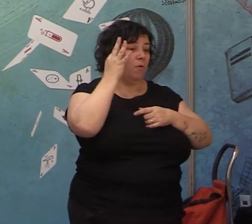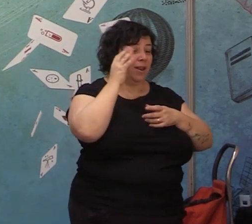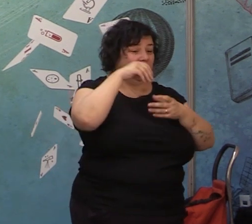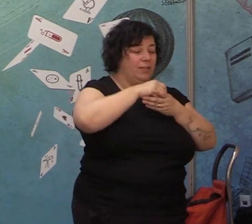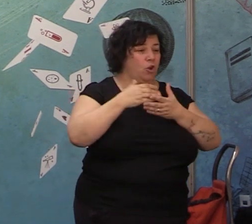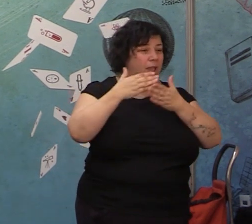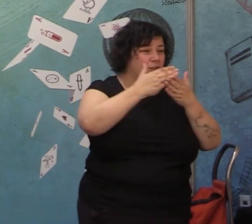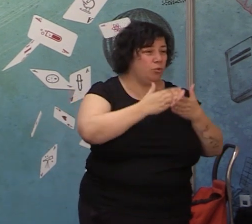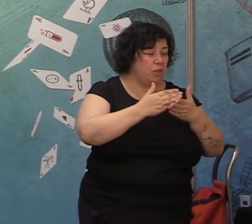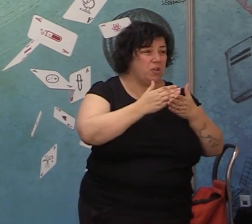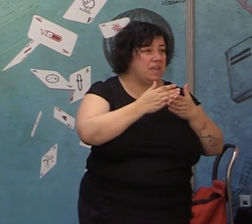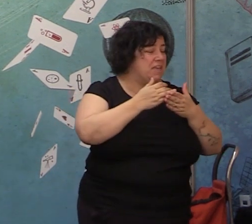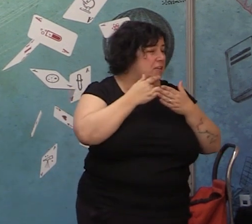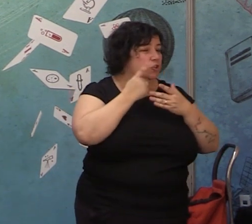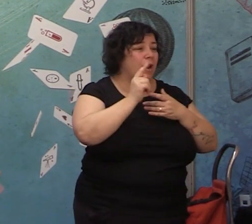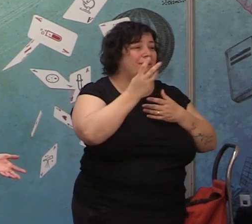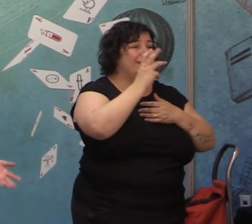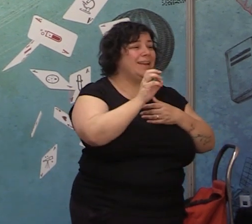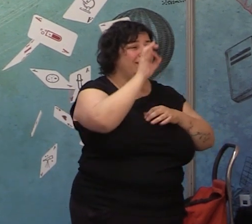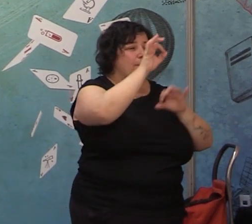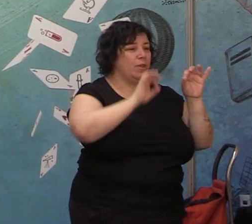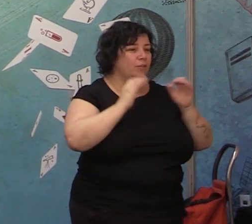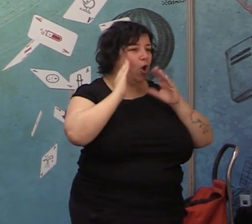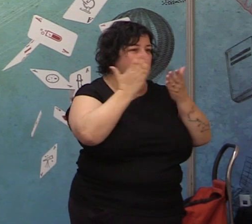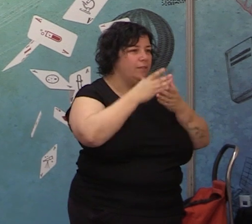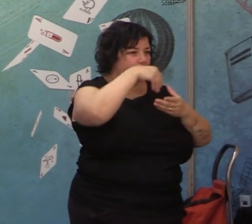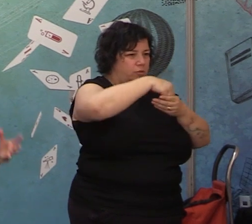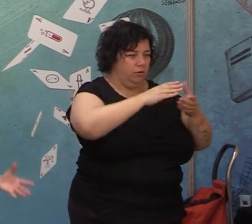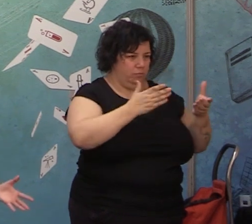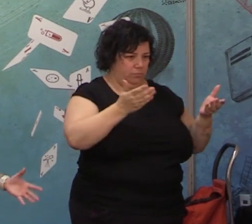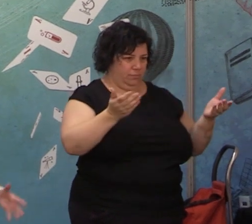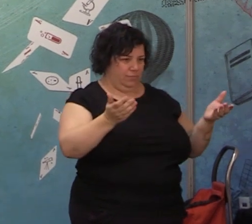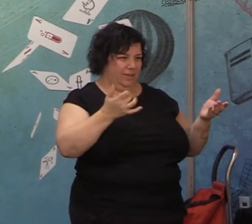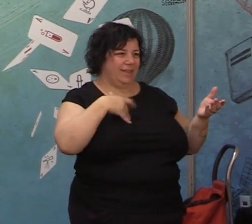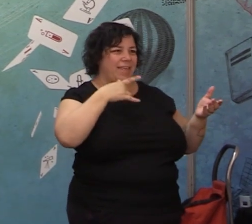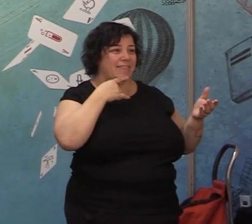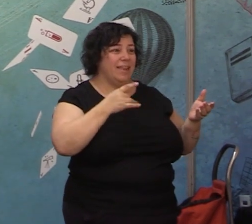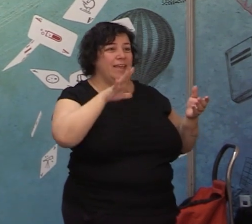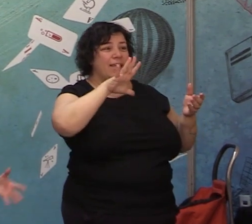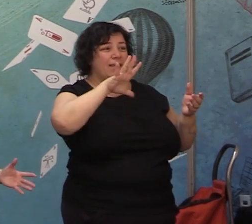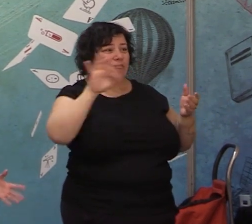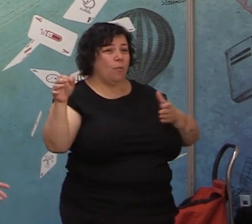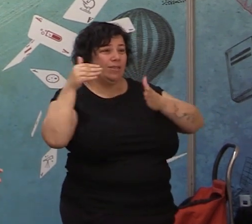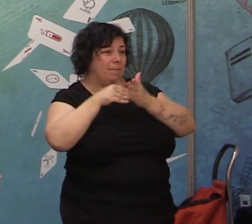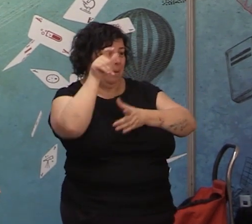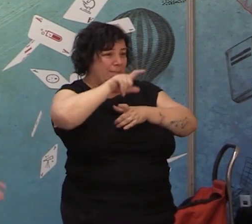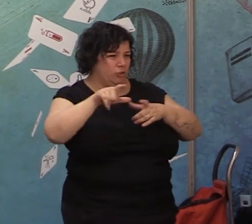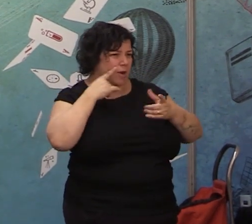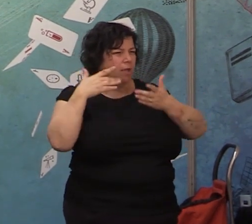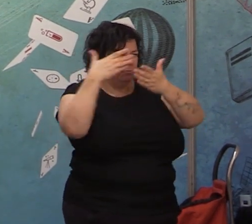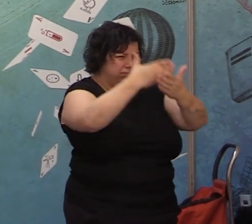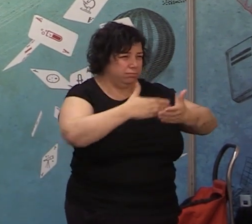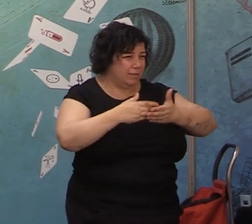estudios no supera el 30%. Es decir, un estudio en el que se incluyen 50.000 personas,